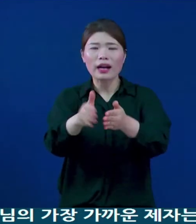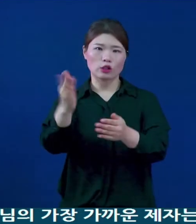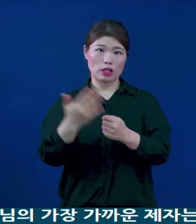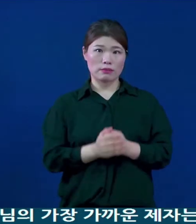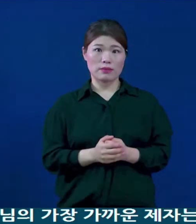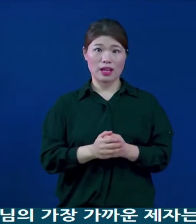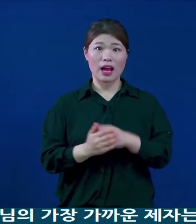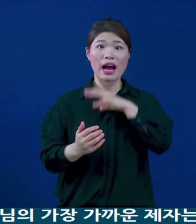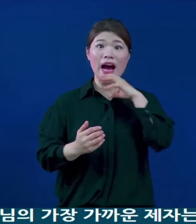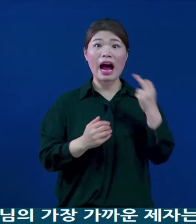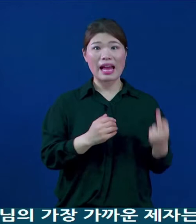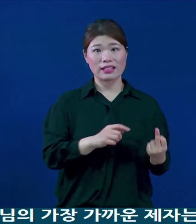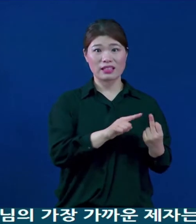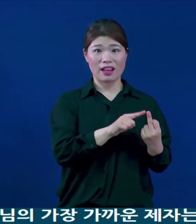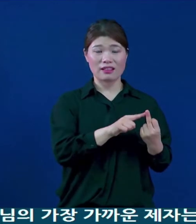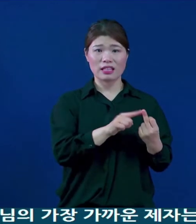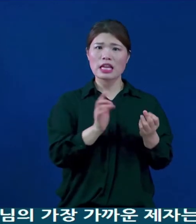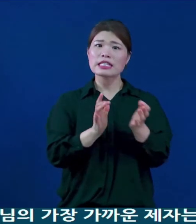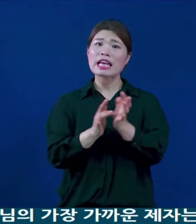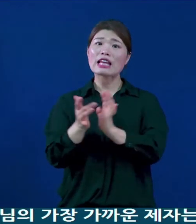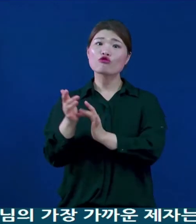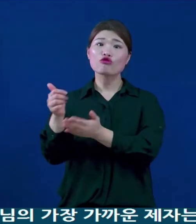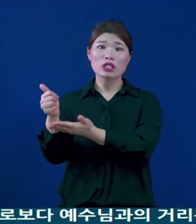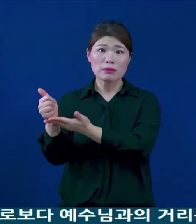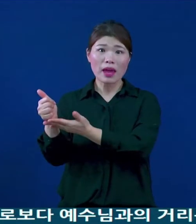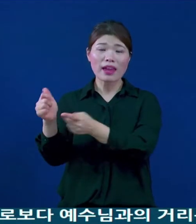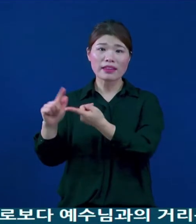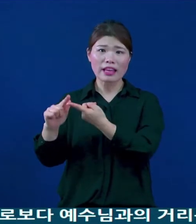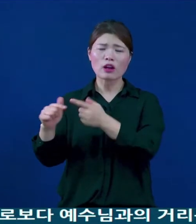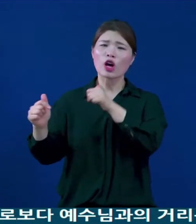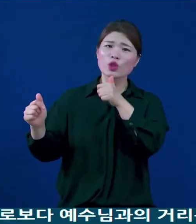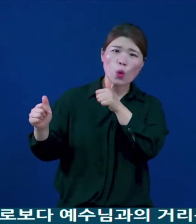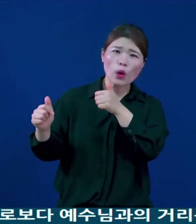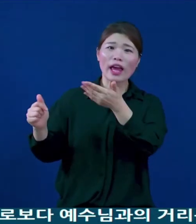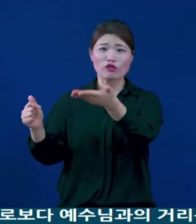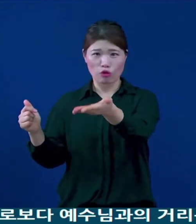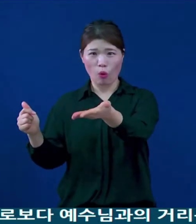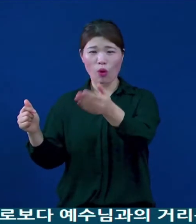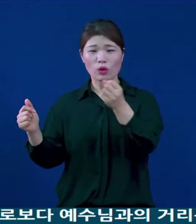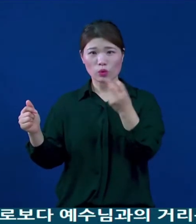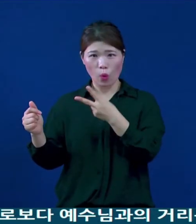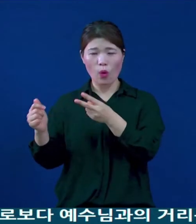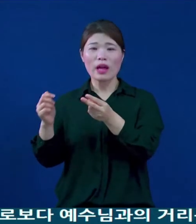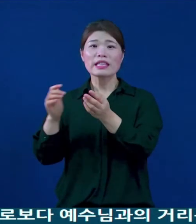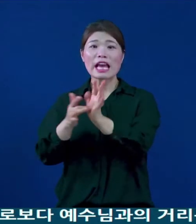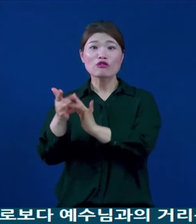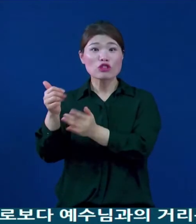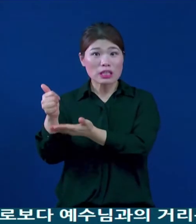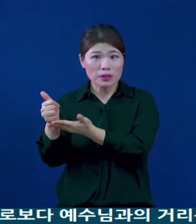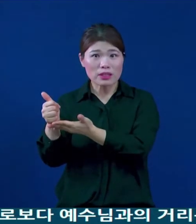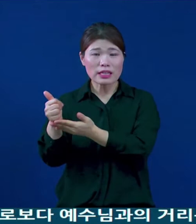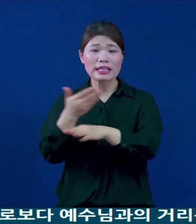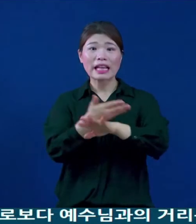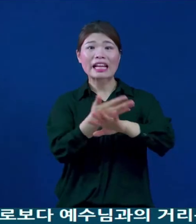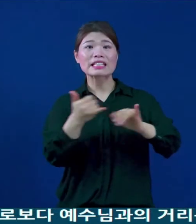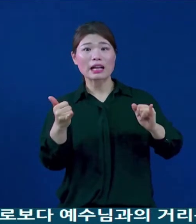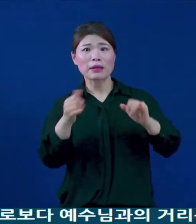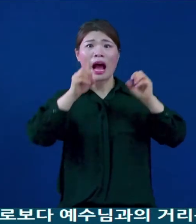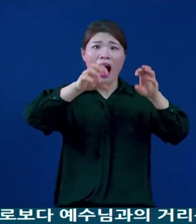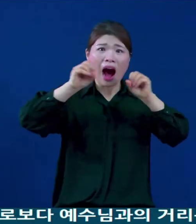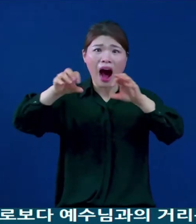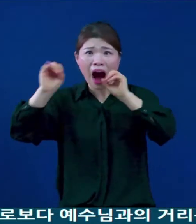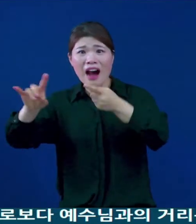그는 예수님에게 다른 사람을 소개하고 예수님을 또 사람들에게 알리는 그런 일, 그것만